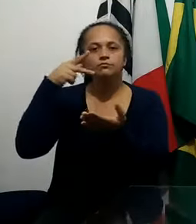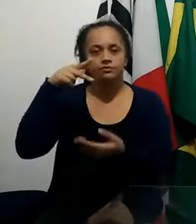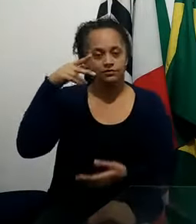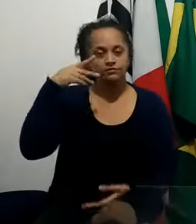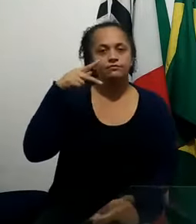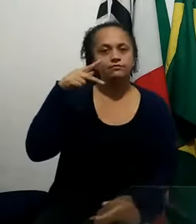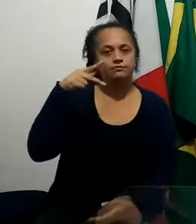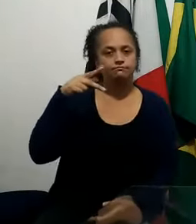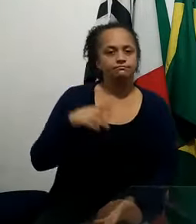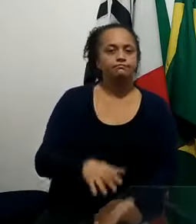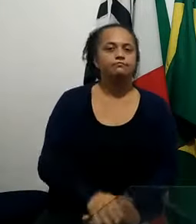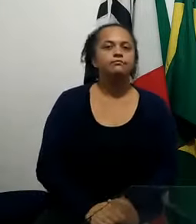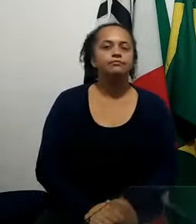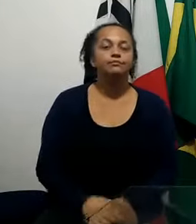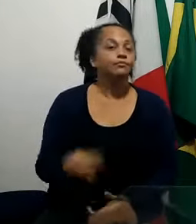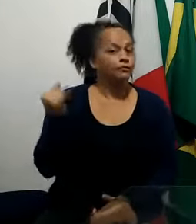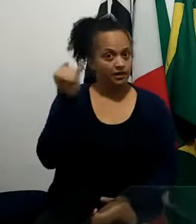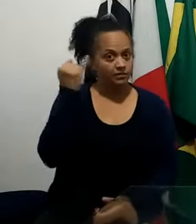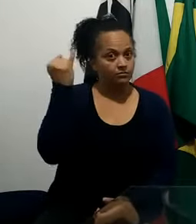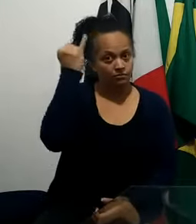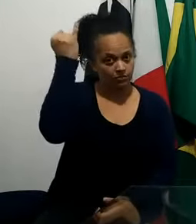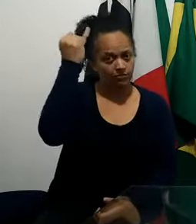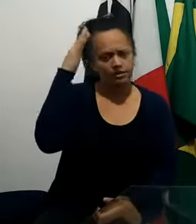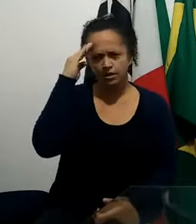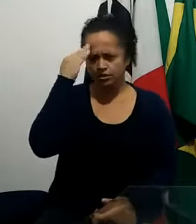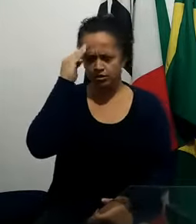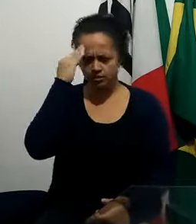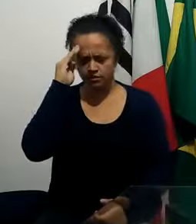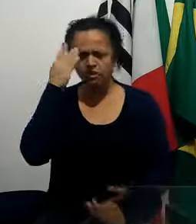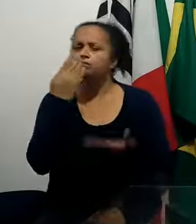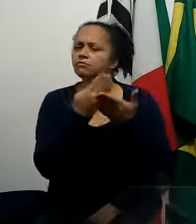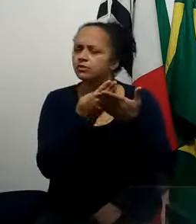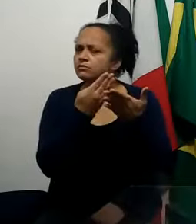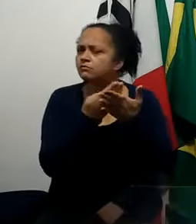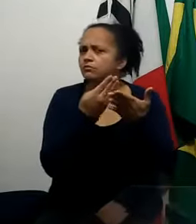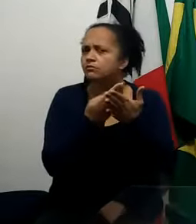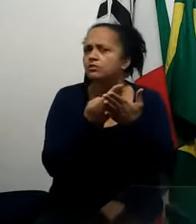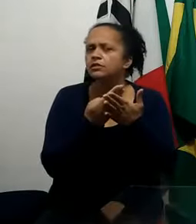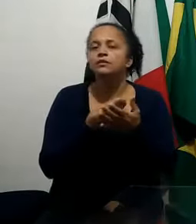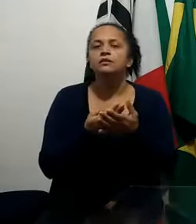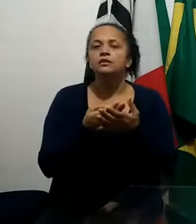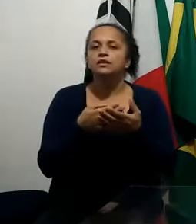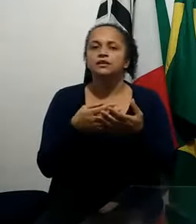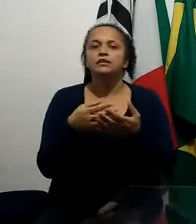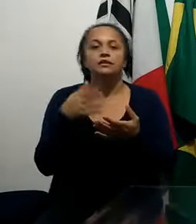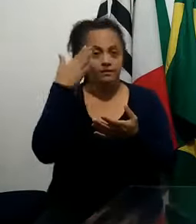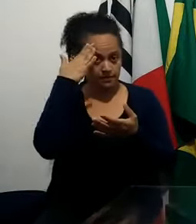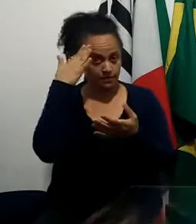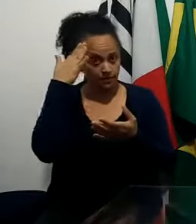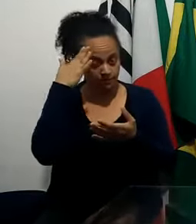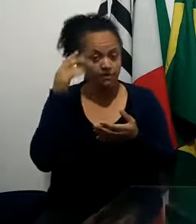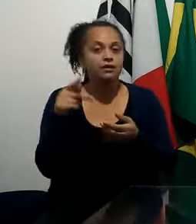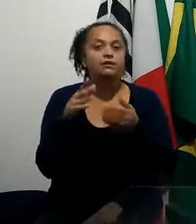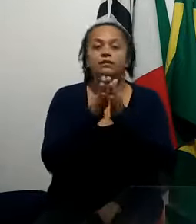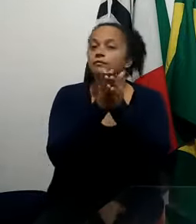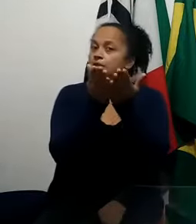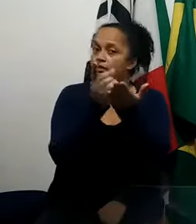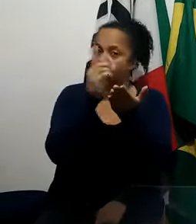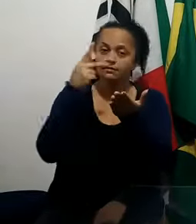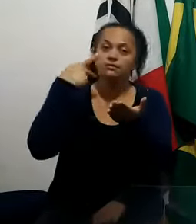né? E é importante compreender e estudar e assimilar acerca da palavra